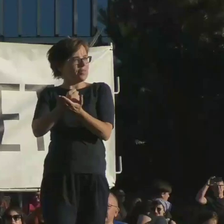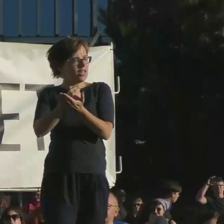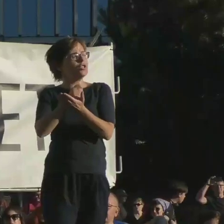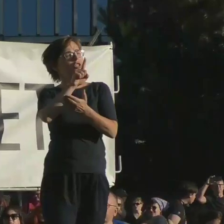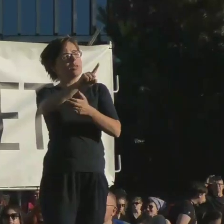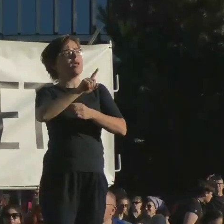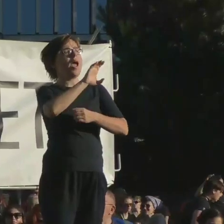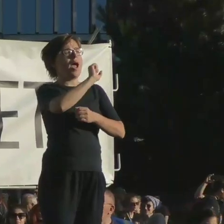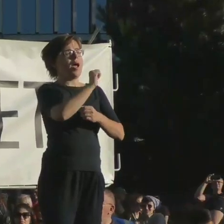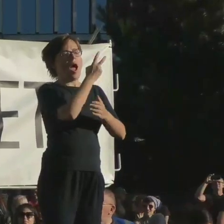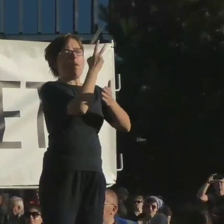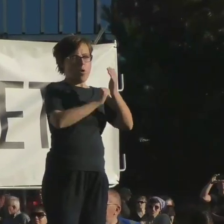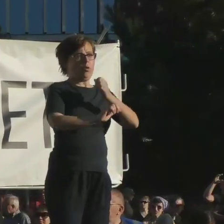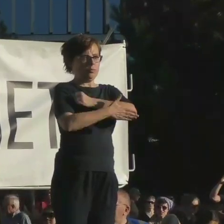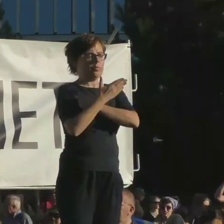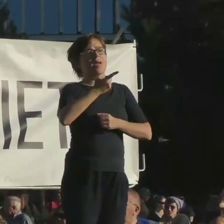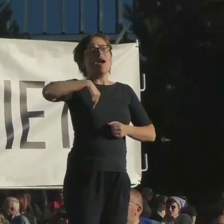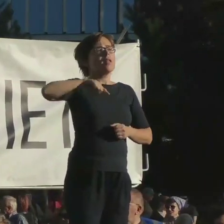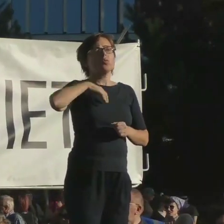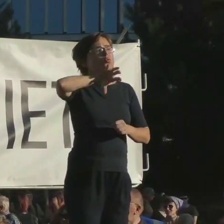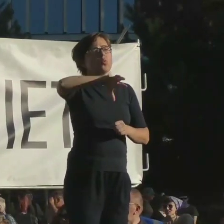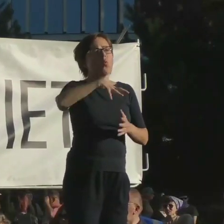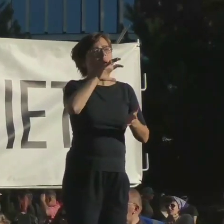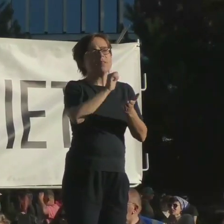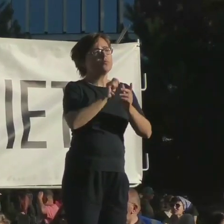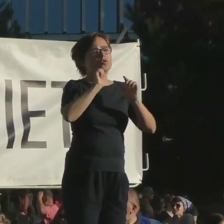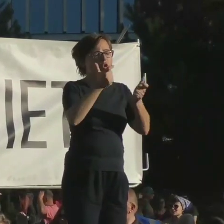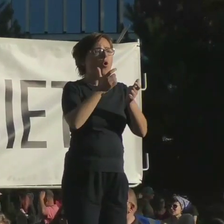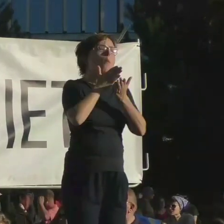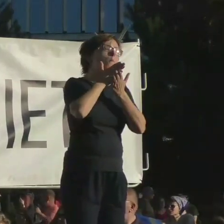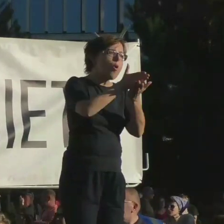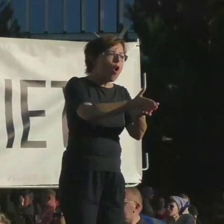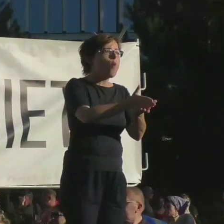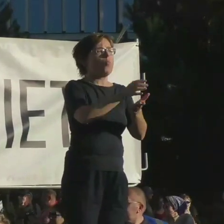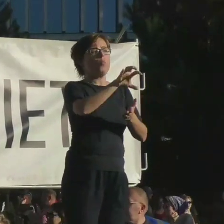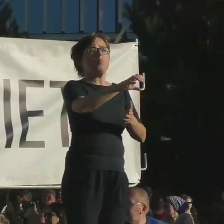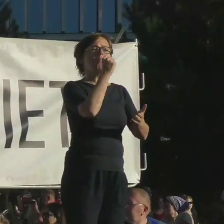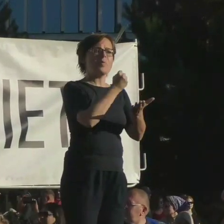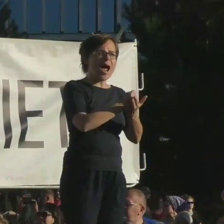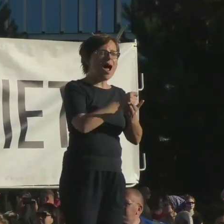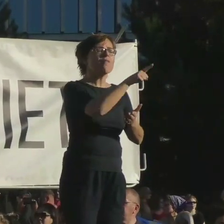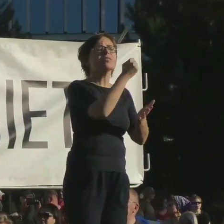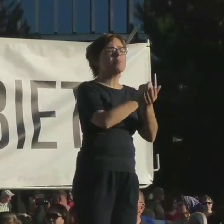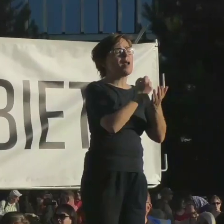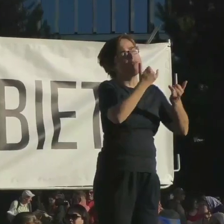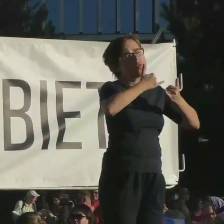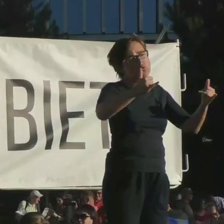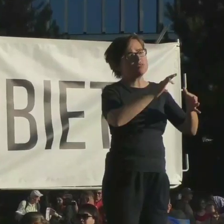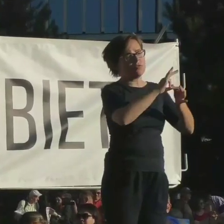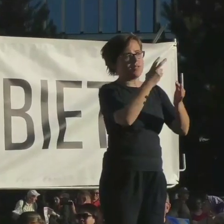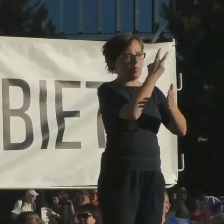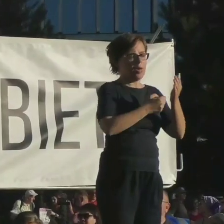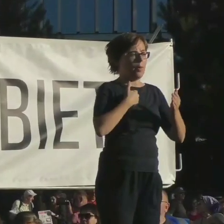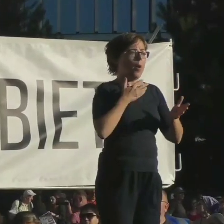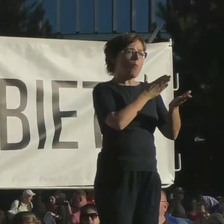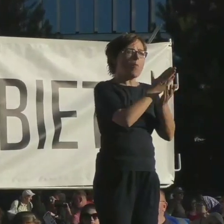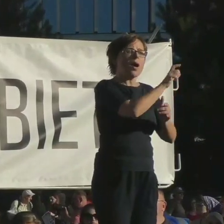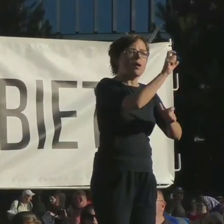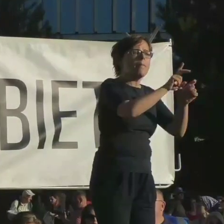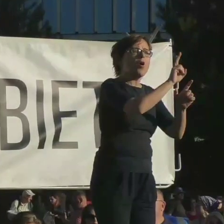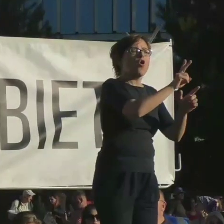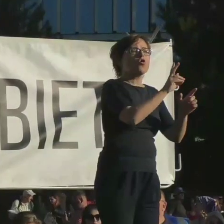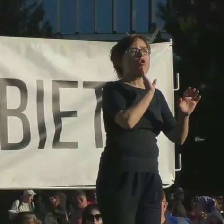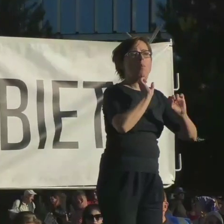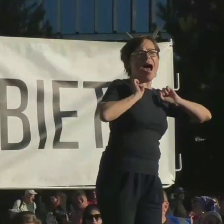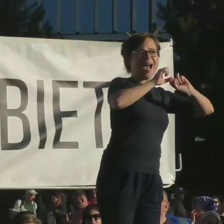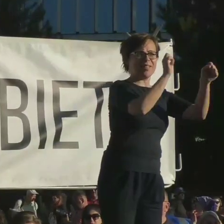grupa zajmuje się pomocą prawną w sprawach związanymi z aborcją i pomagamy zarówno aktywistkom aborcyjnym,